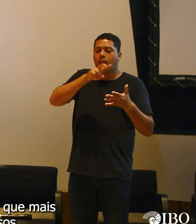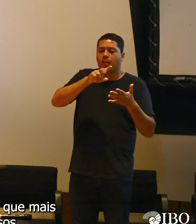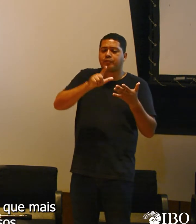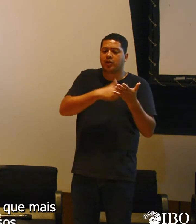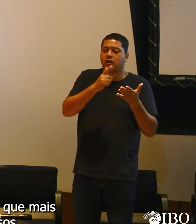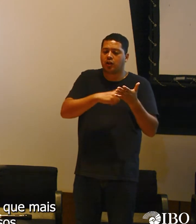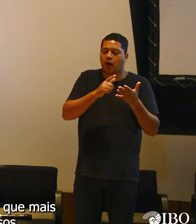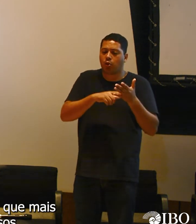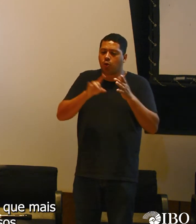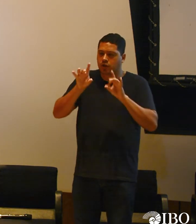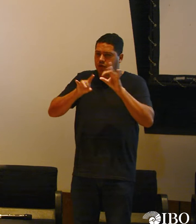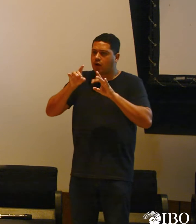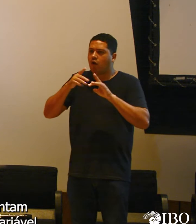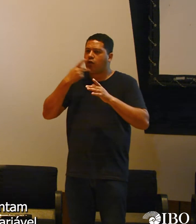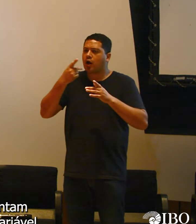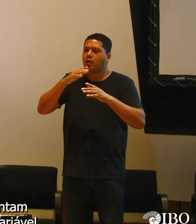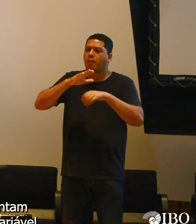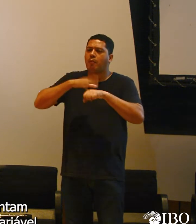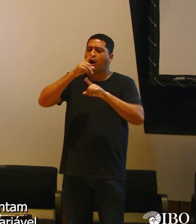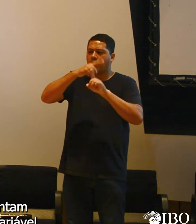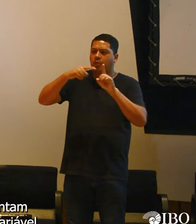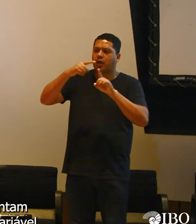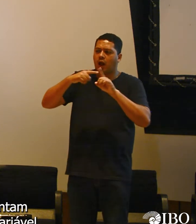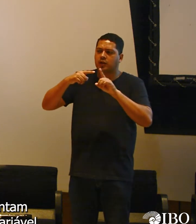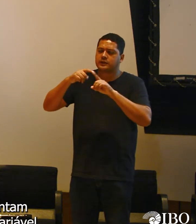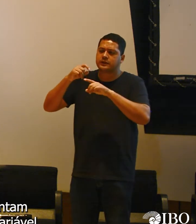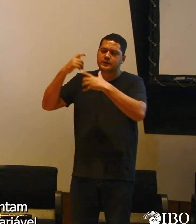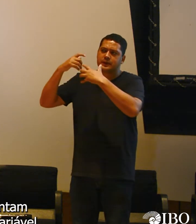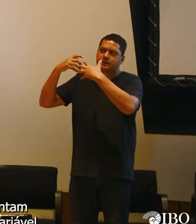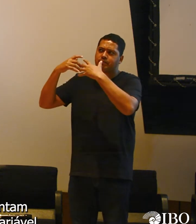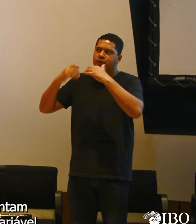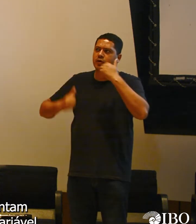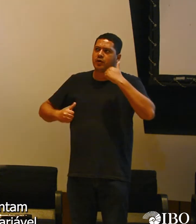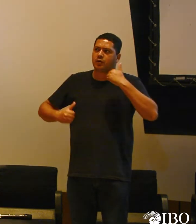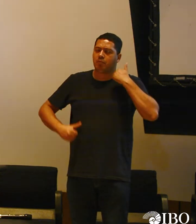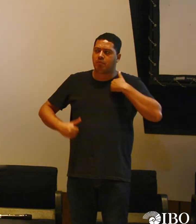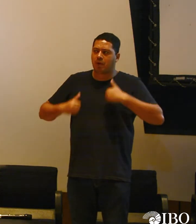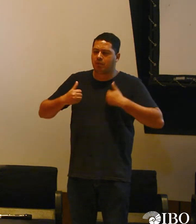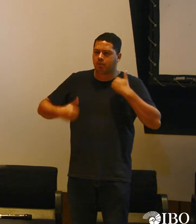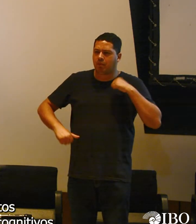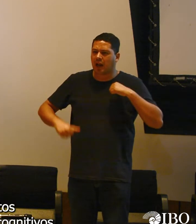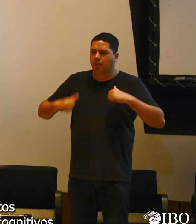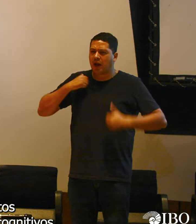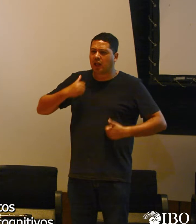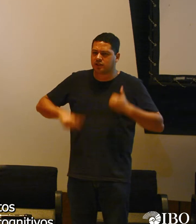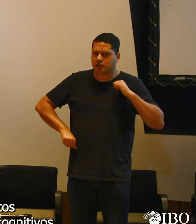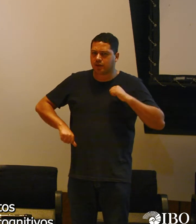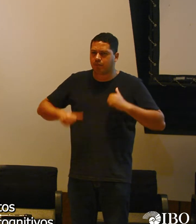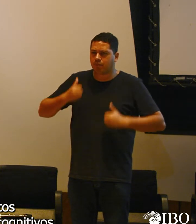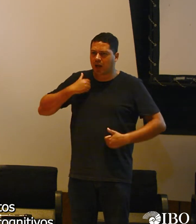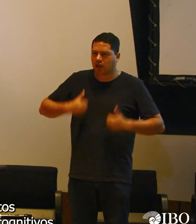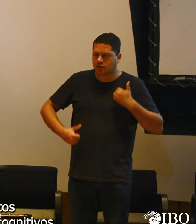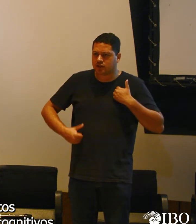mais da metade dos nossos casos de paralisia cerebral apresentam deficiência auditiva de grau variável. E outros